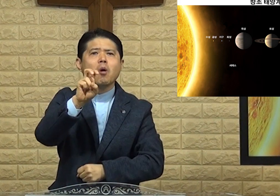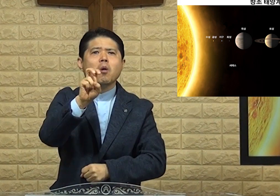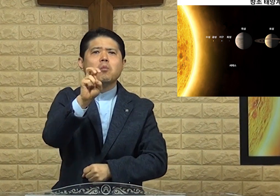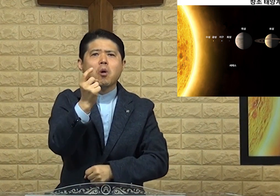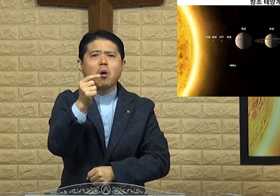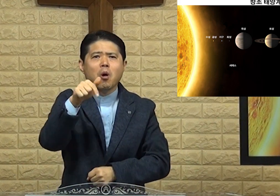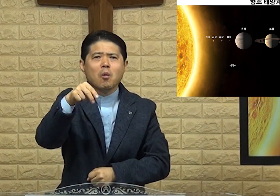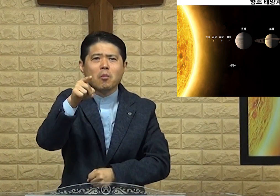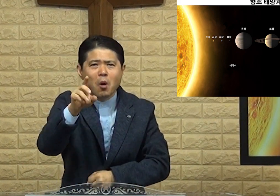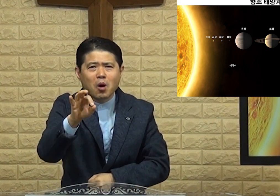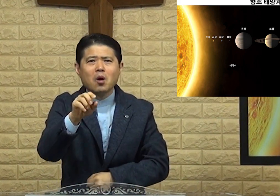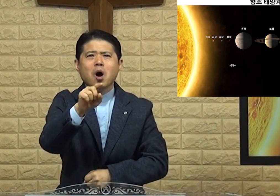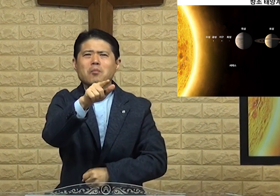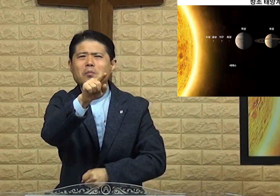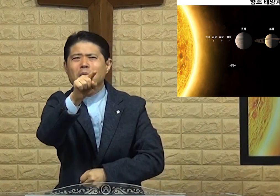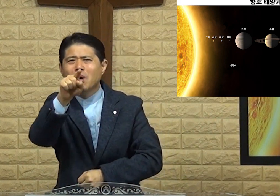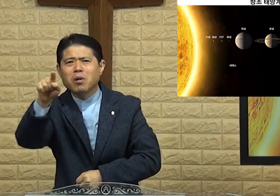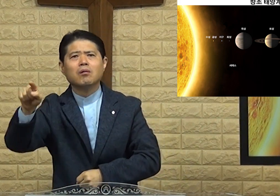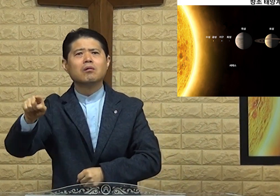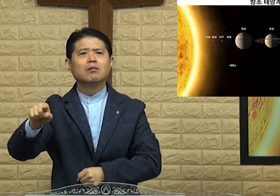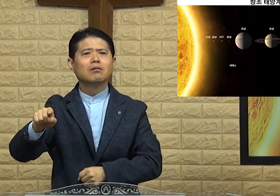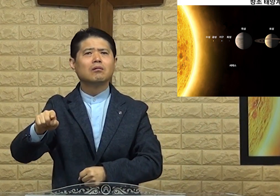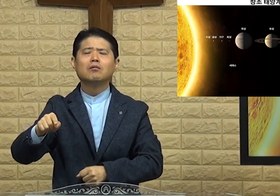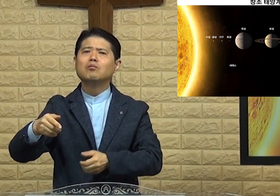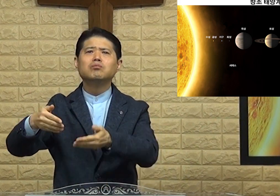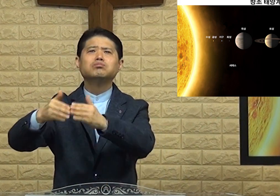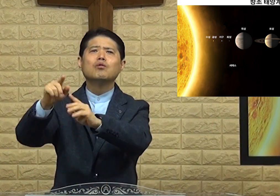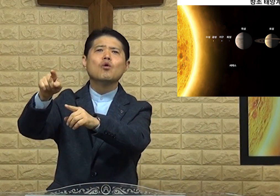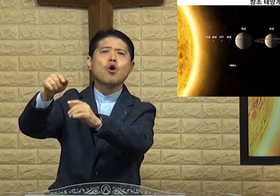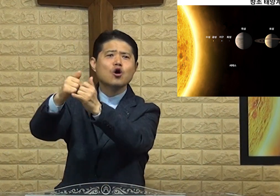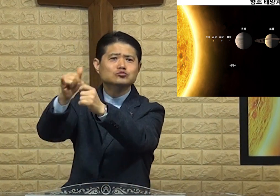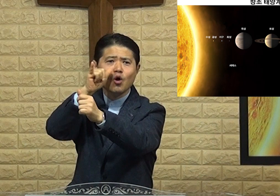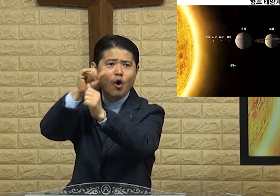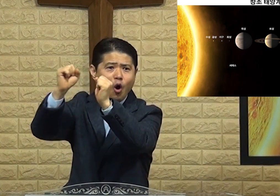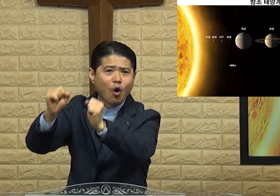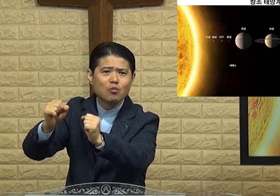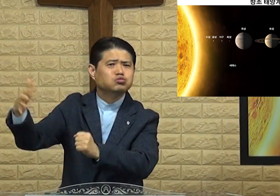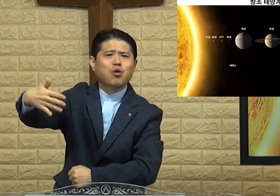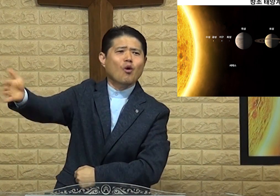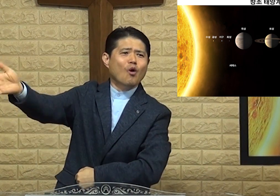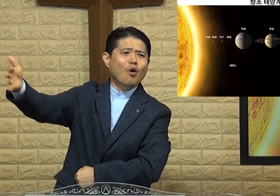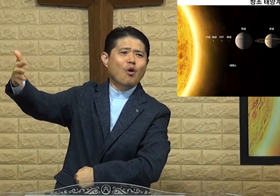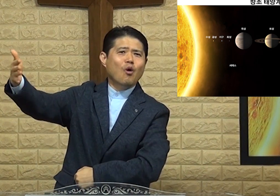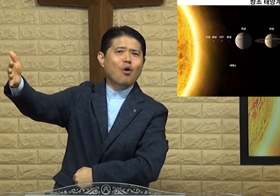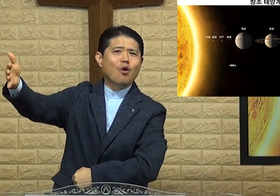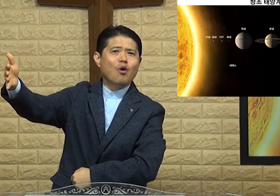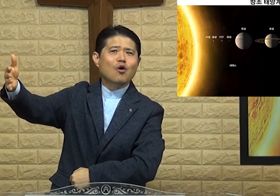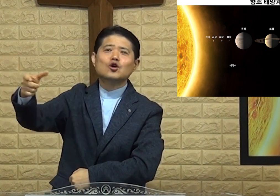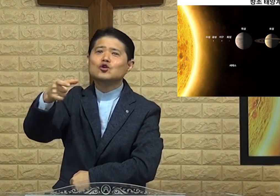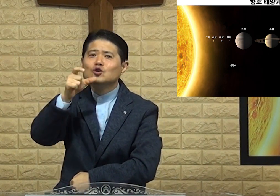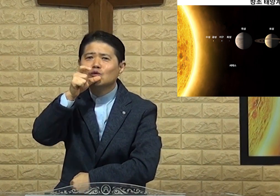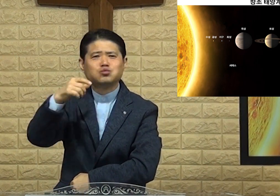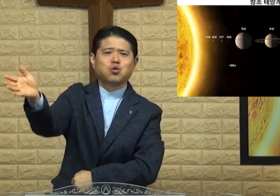작더라도 이것이 그 옆에 목성 등등 다양한 행성들이 존재하지만 인간이 거주할 수